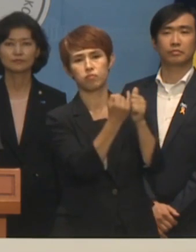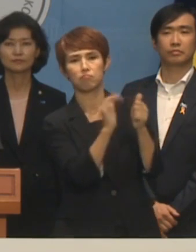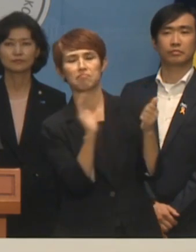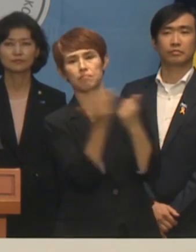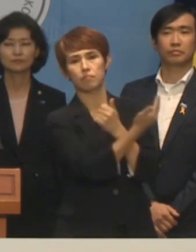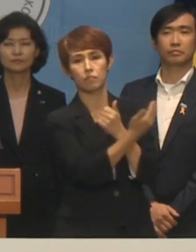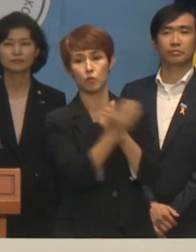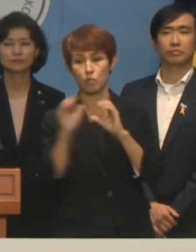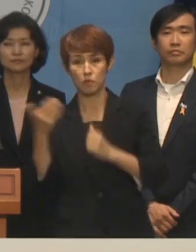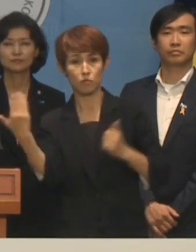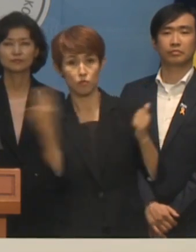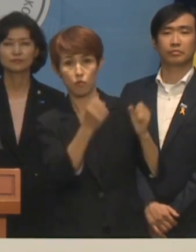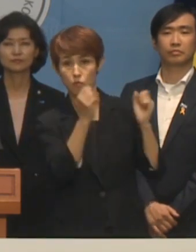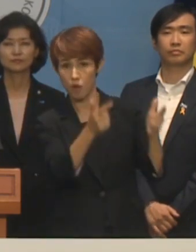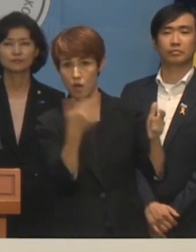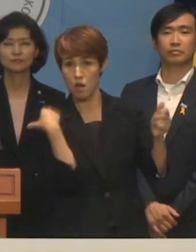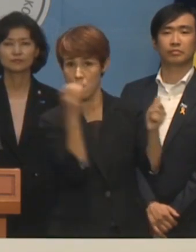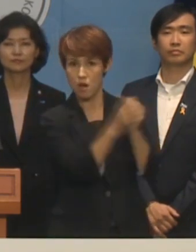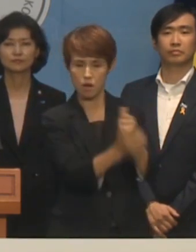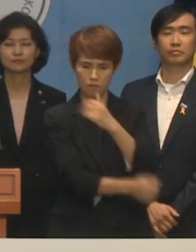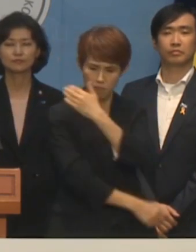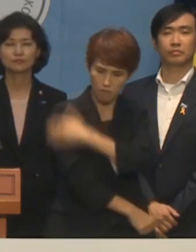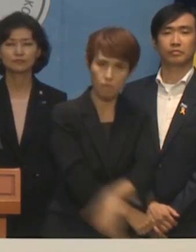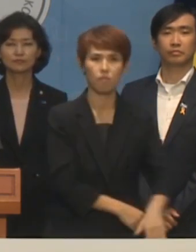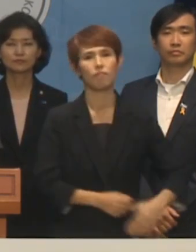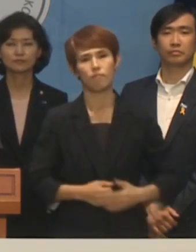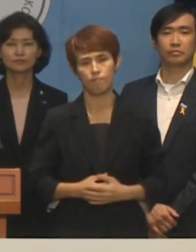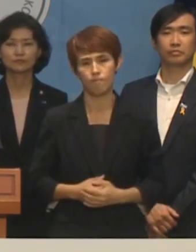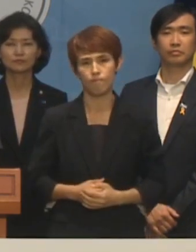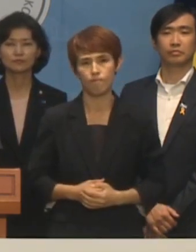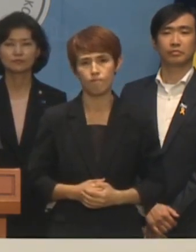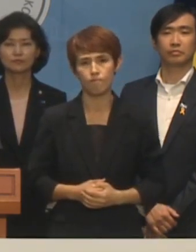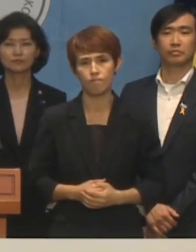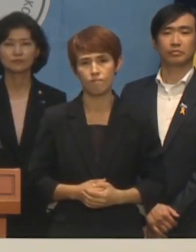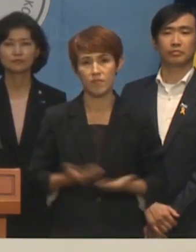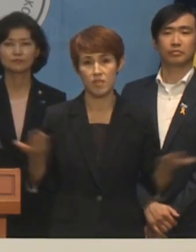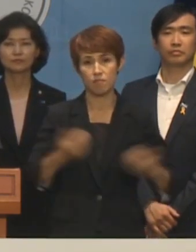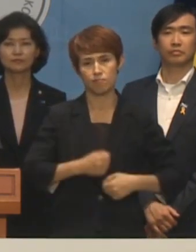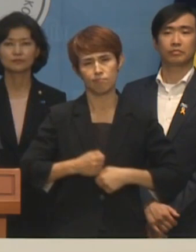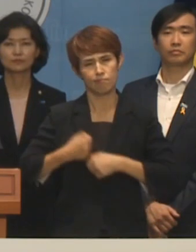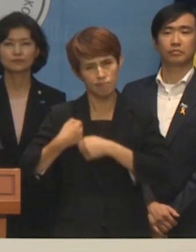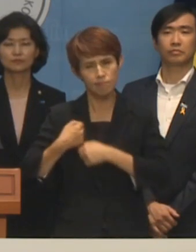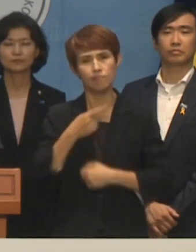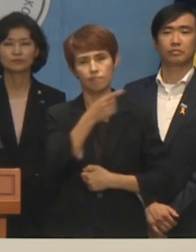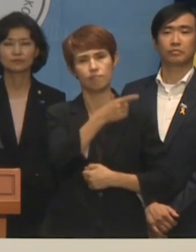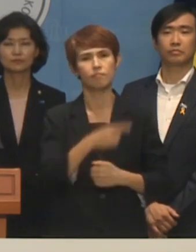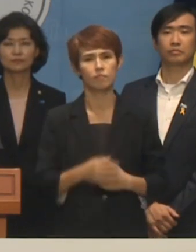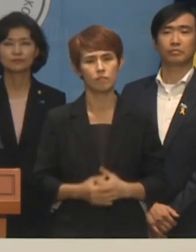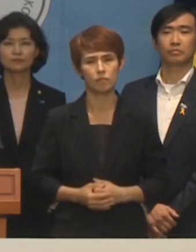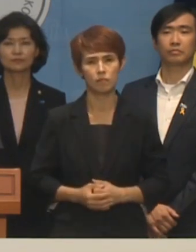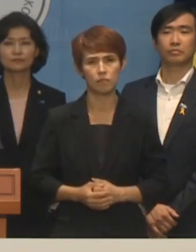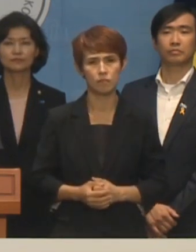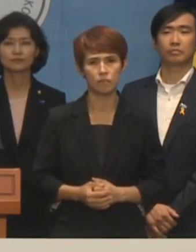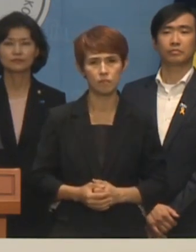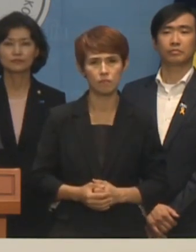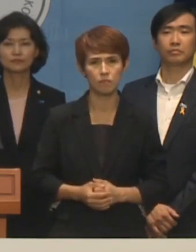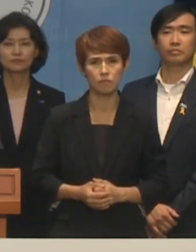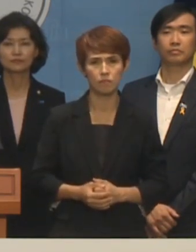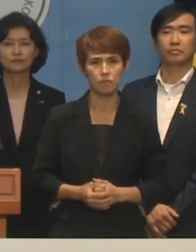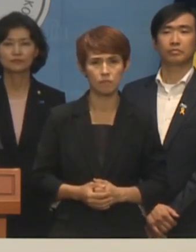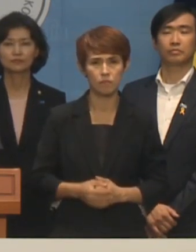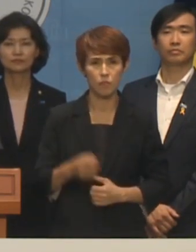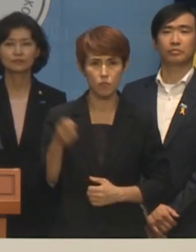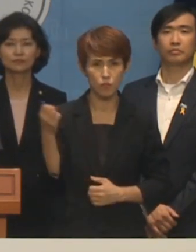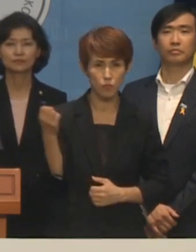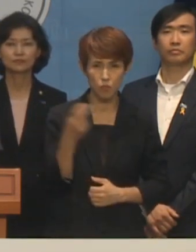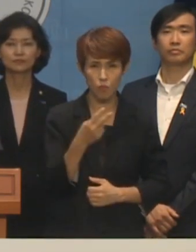국민이 부여한 기회와 책무를 모두 저버렸다. 직무를 유기한 정권이며 정당이다. 이런 정당을 다시